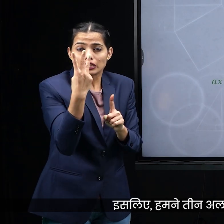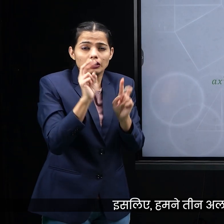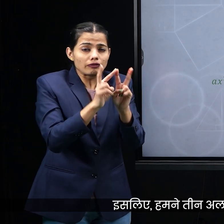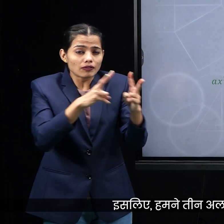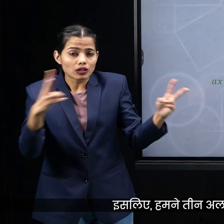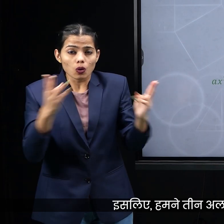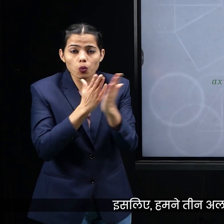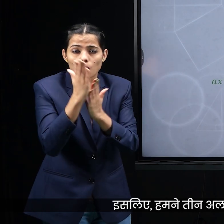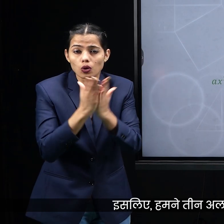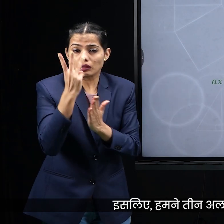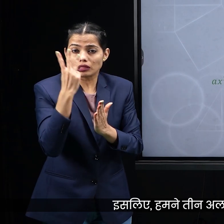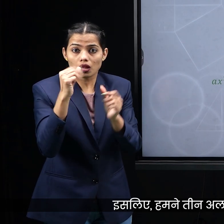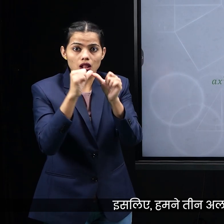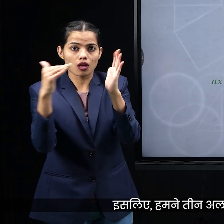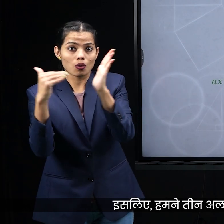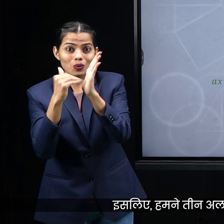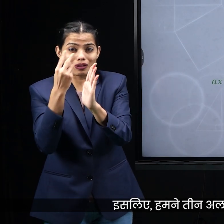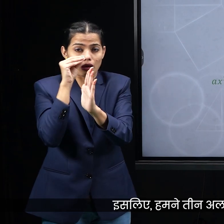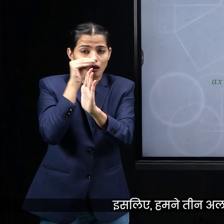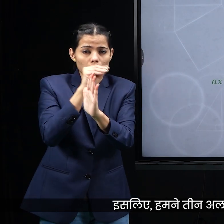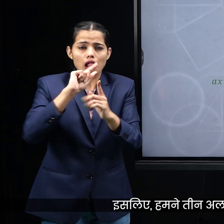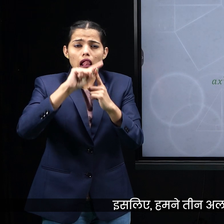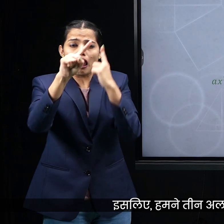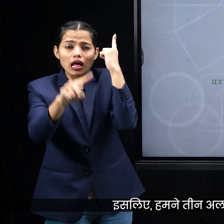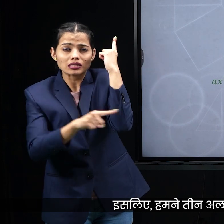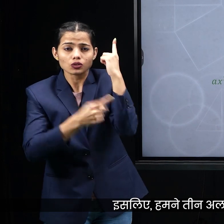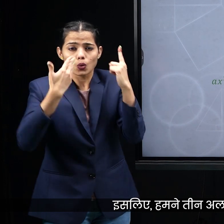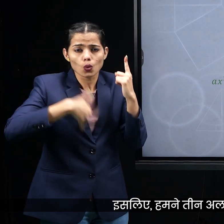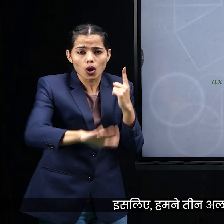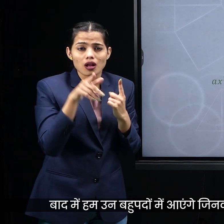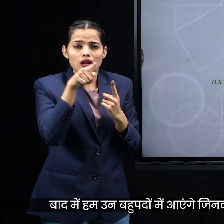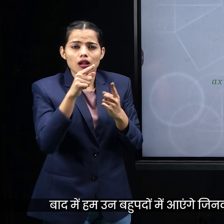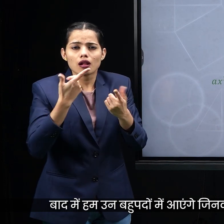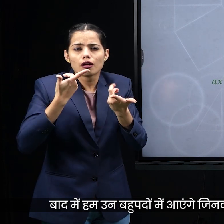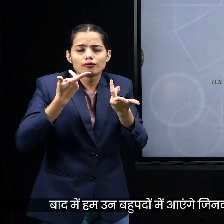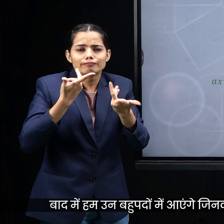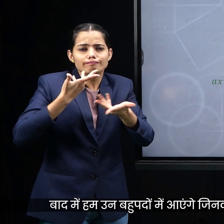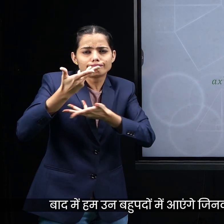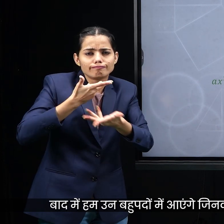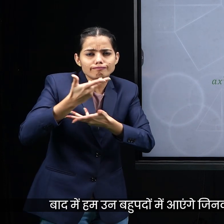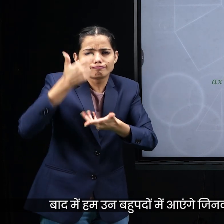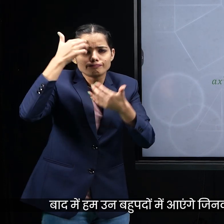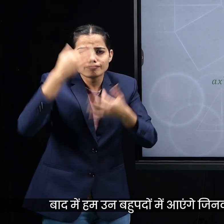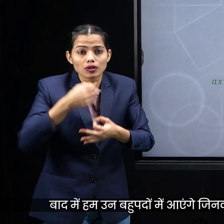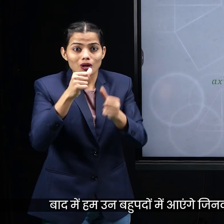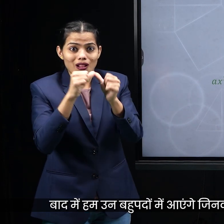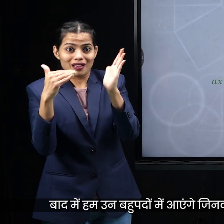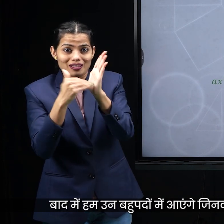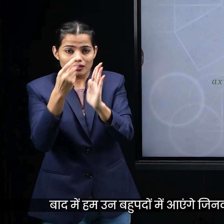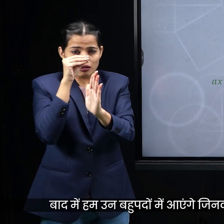अलग प्रकार के बहुपदों के बारे में सीखा है। बाद में हम उन बहुपदों में